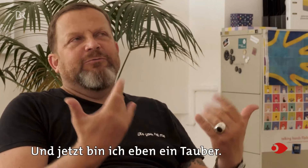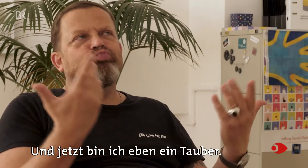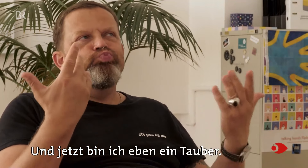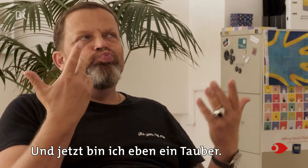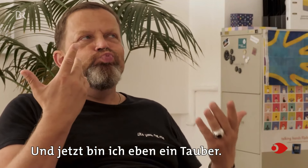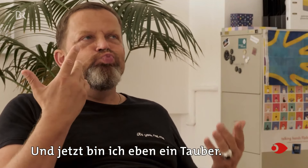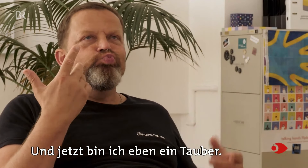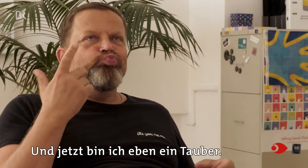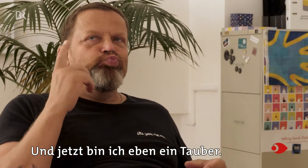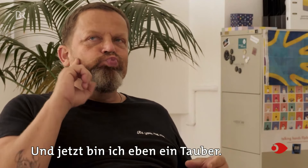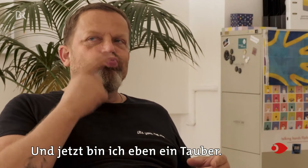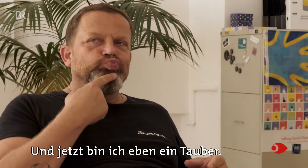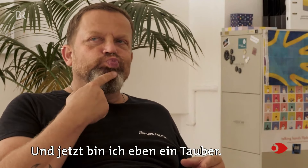Und jetzt bin ich eben ein Tauber.